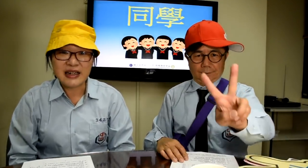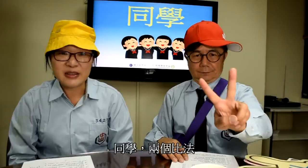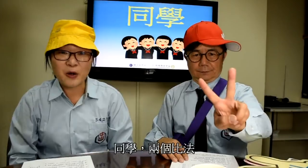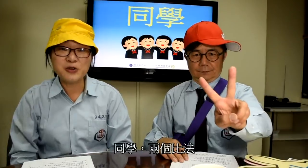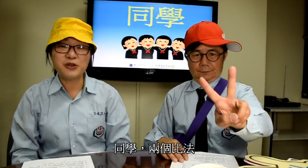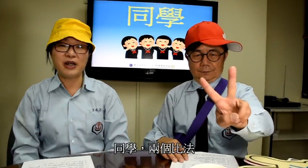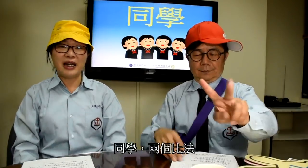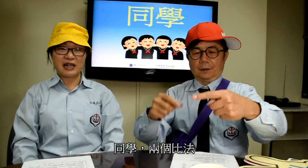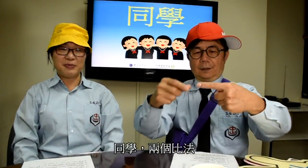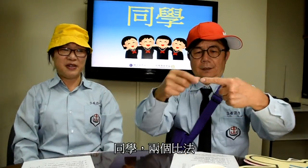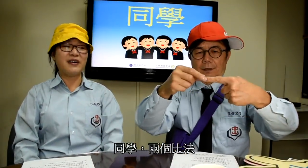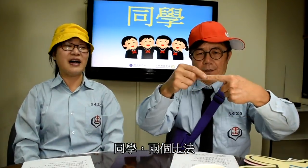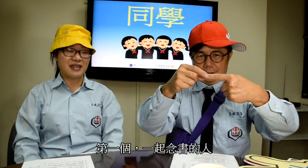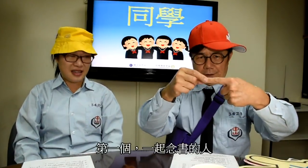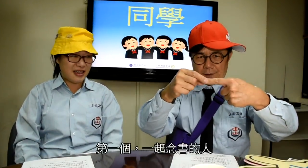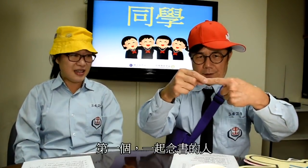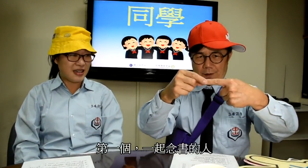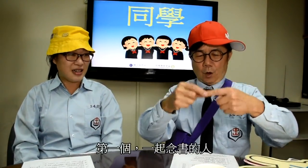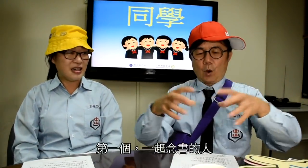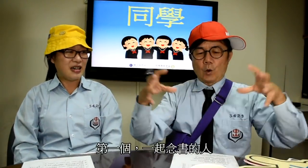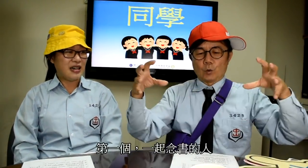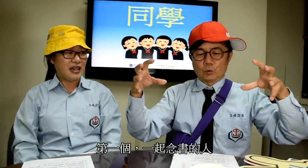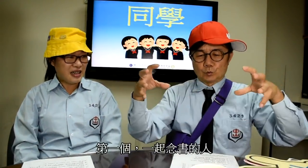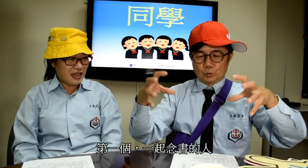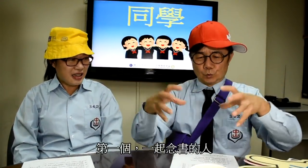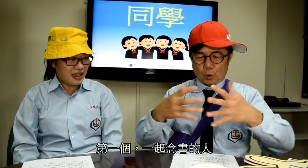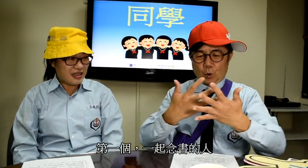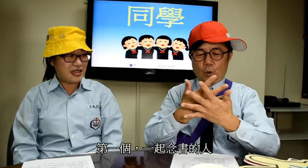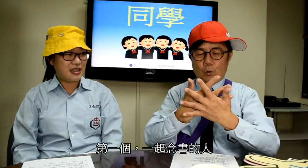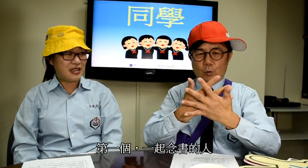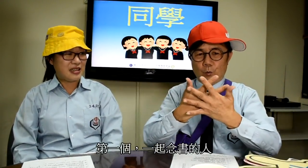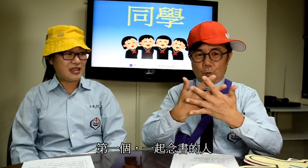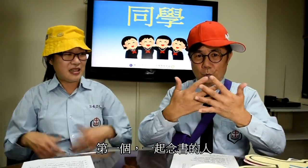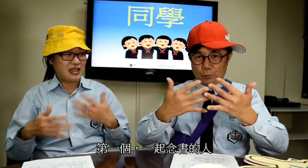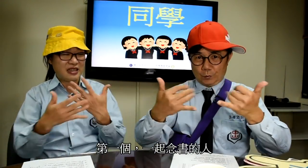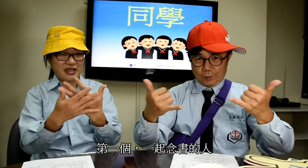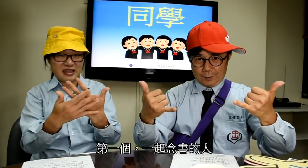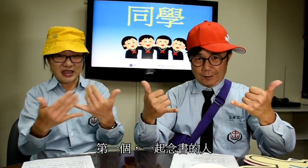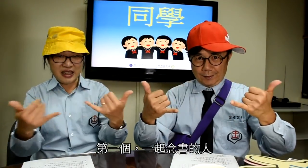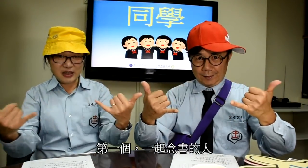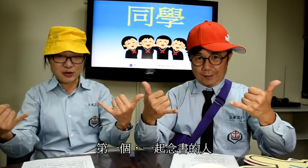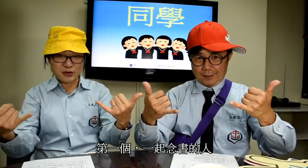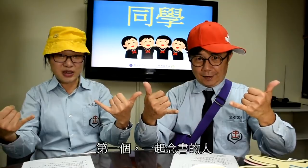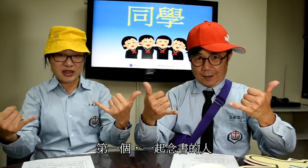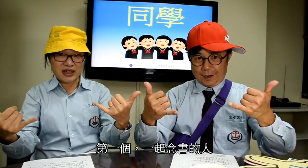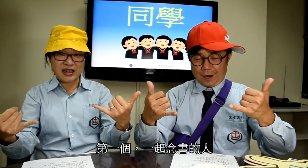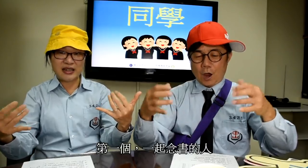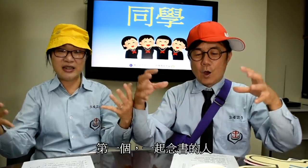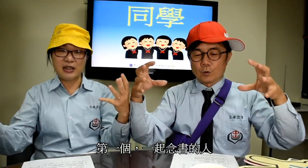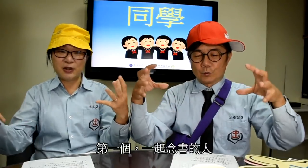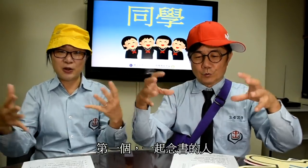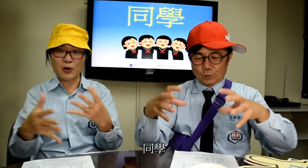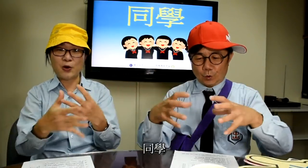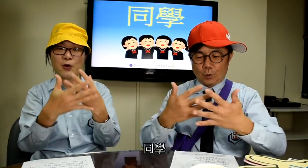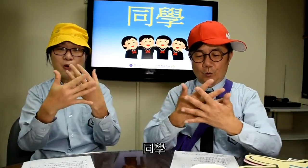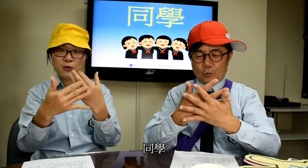同学两个笔法，第一个一起念书的人，同